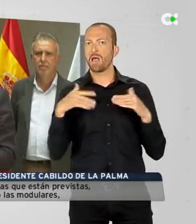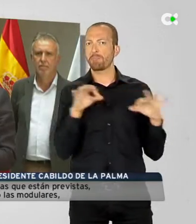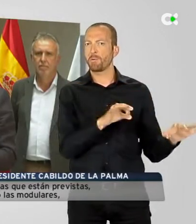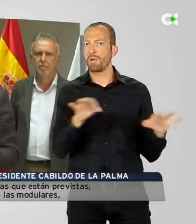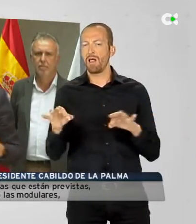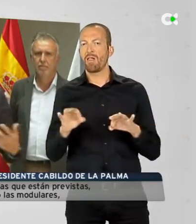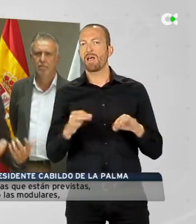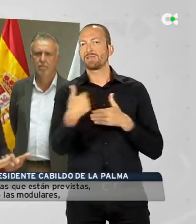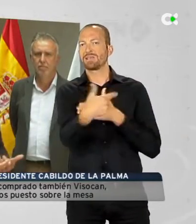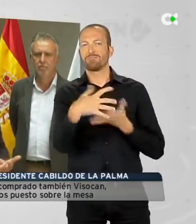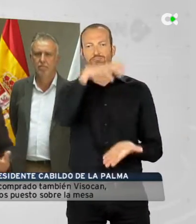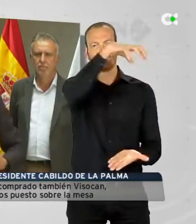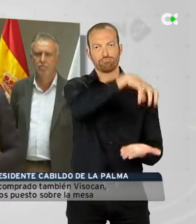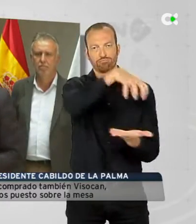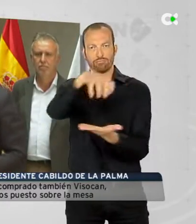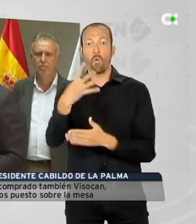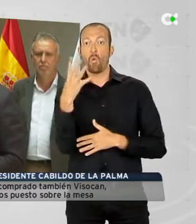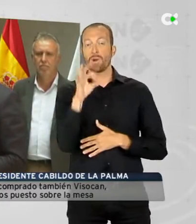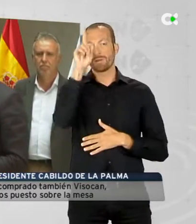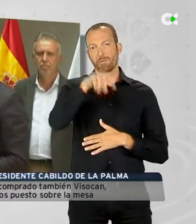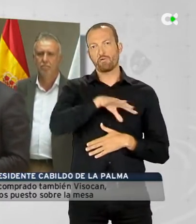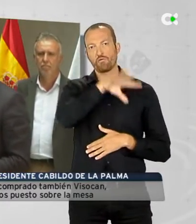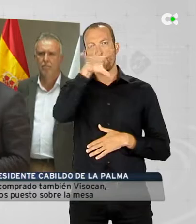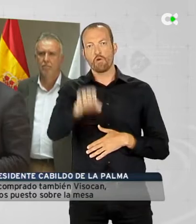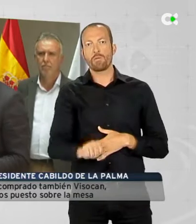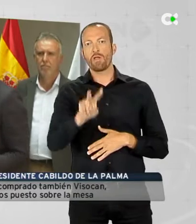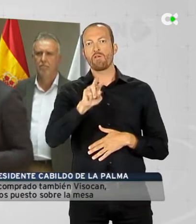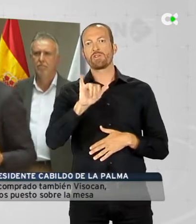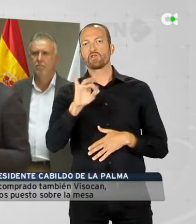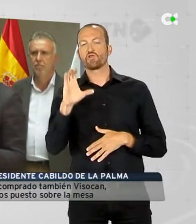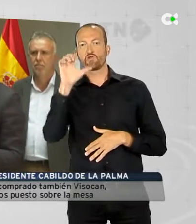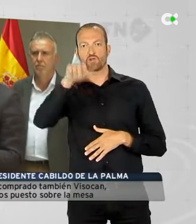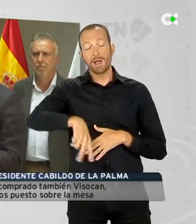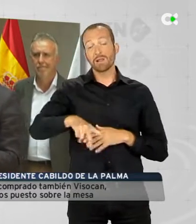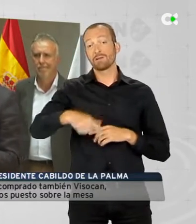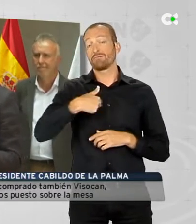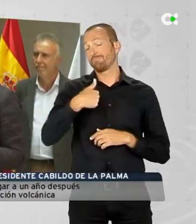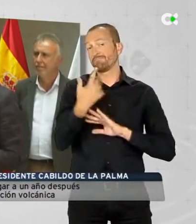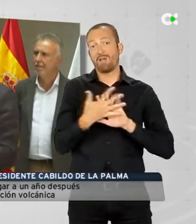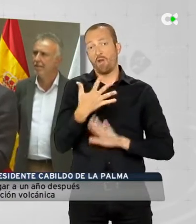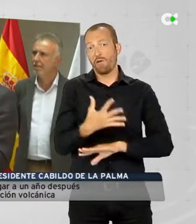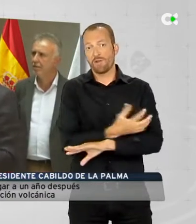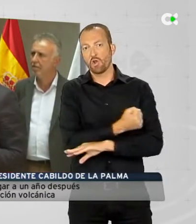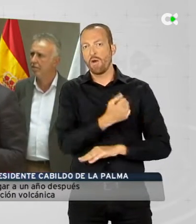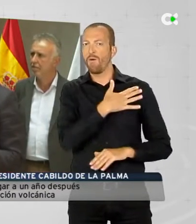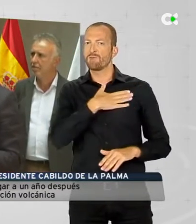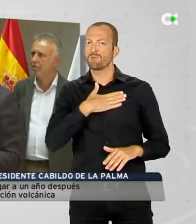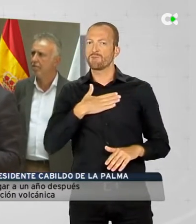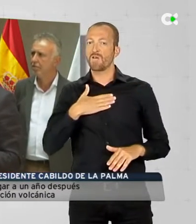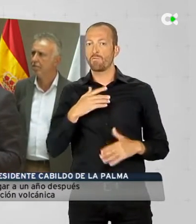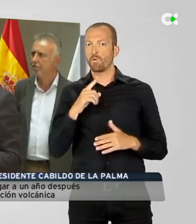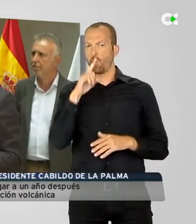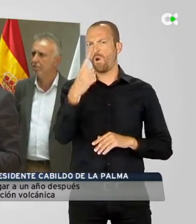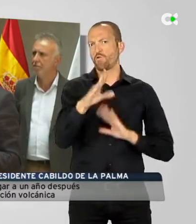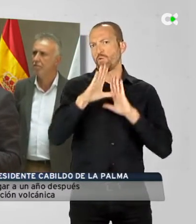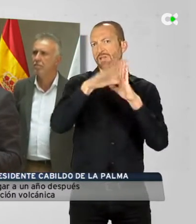sobre todo las modulares, las nuevas 40 que ha comprado también Visocan, pero nosotros hemos puesto sobre la mesa que vamos a llegar a un año